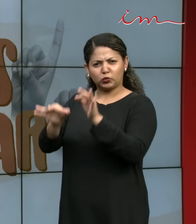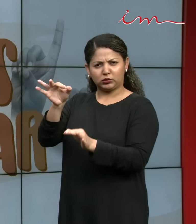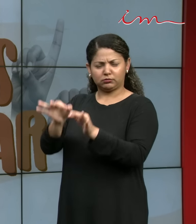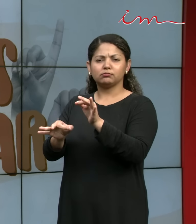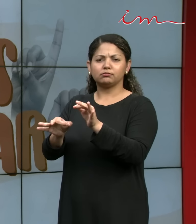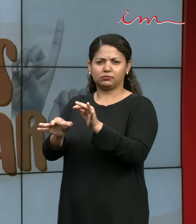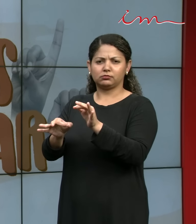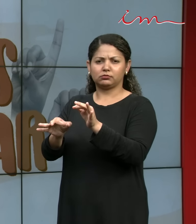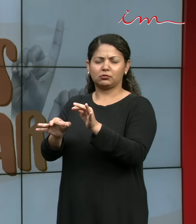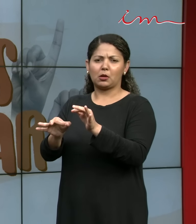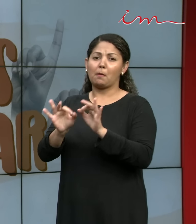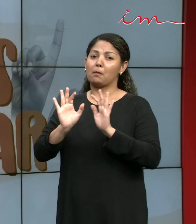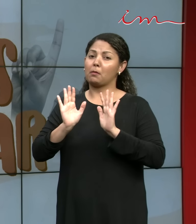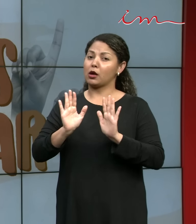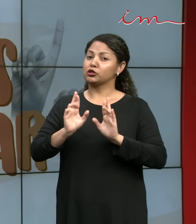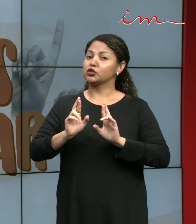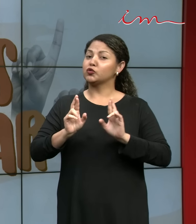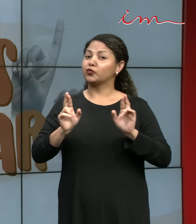Juízo.